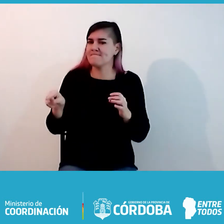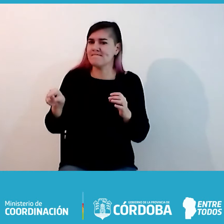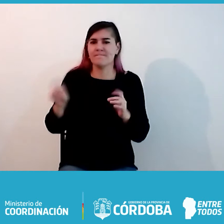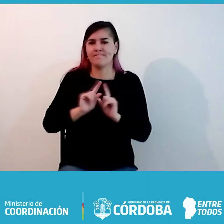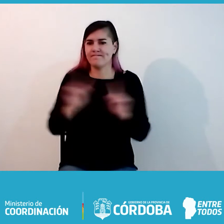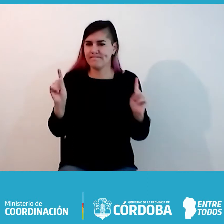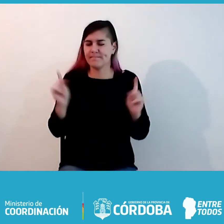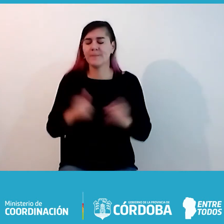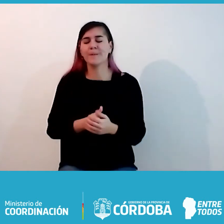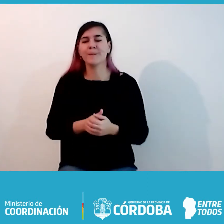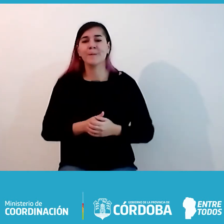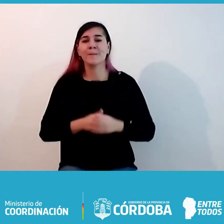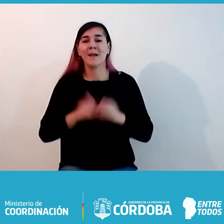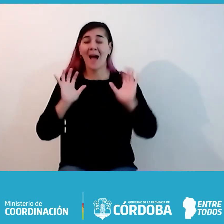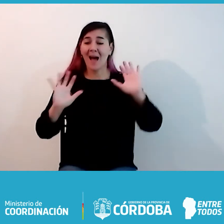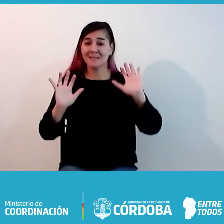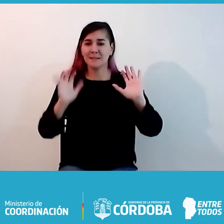Dice como así que